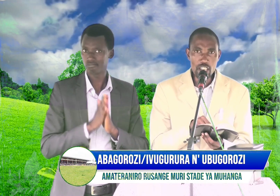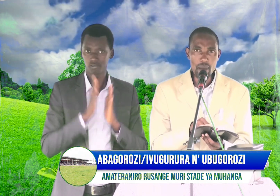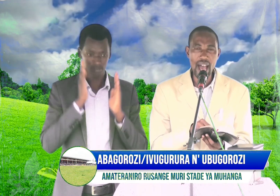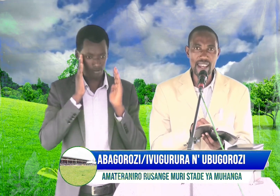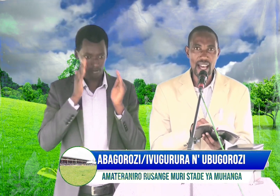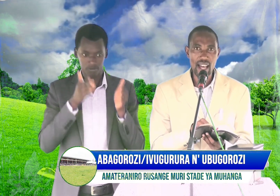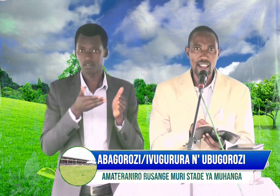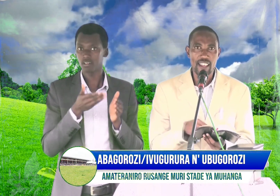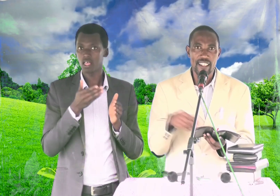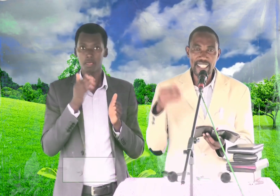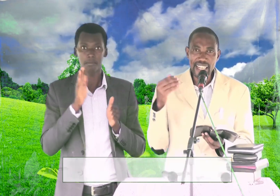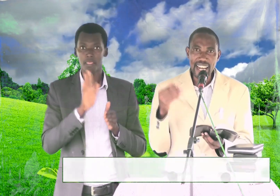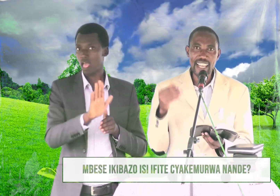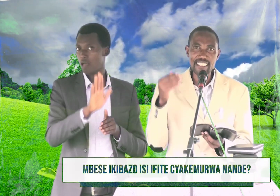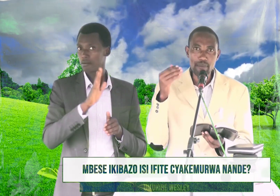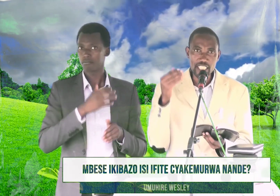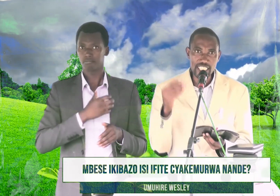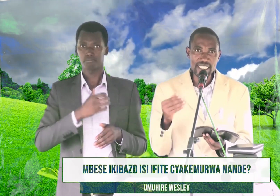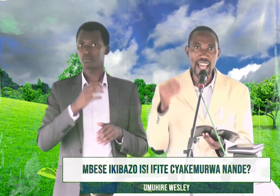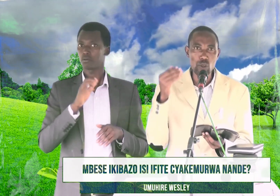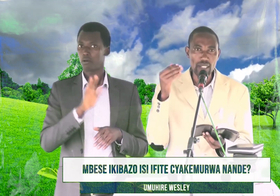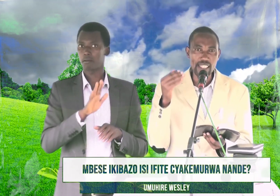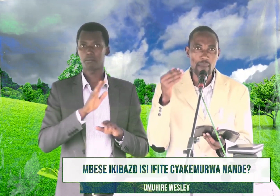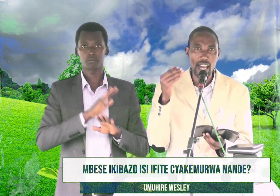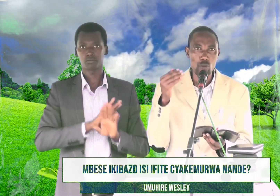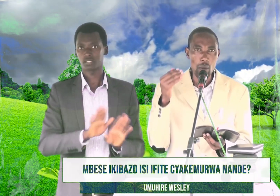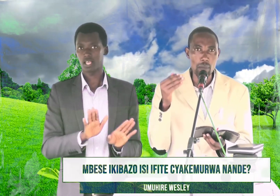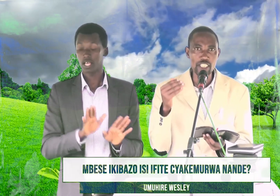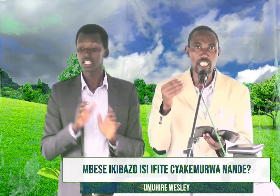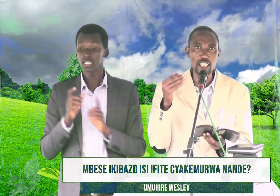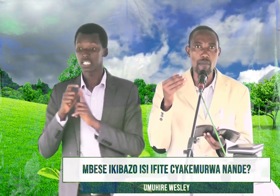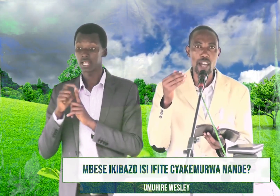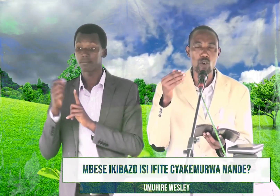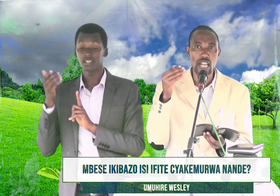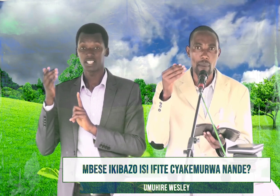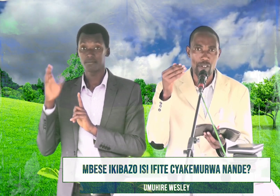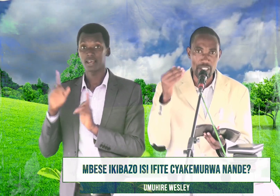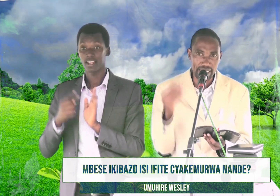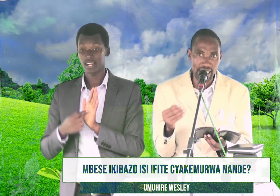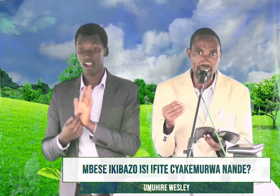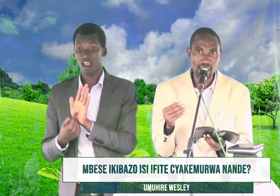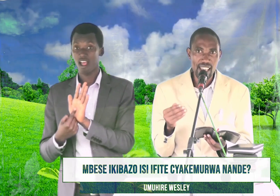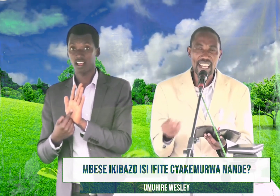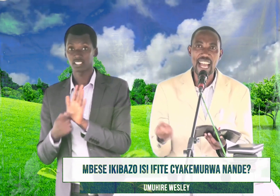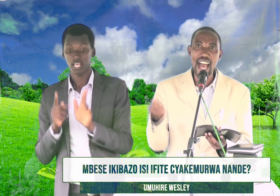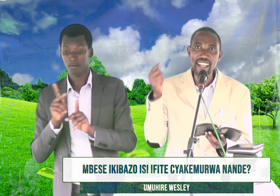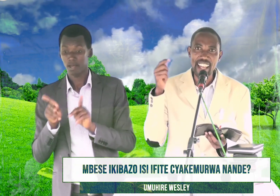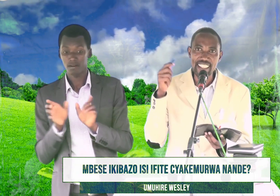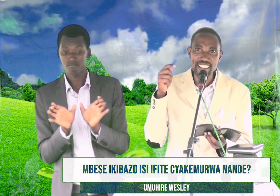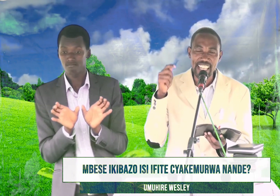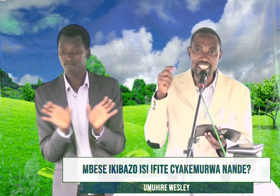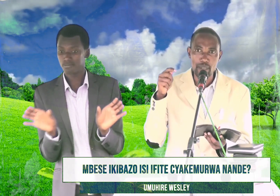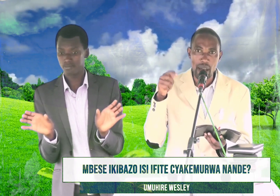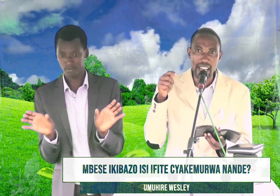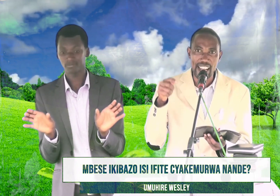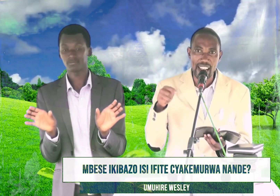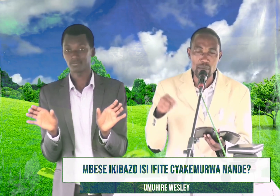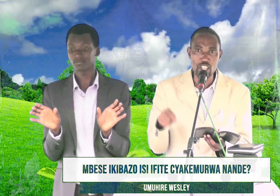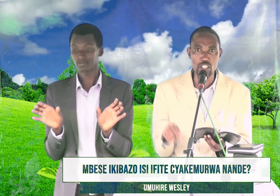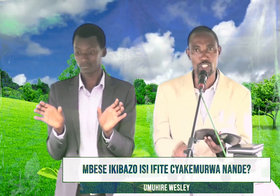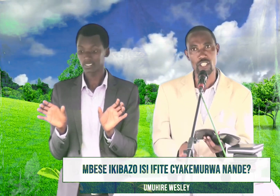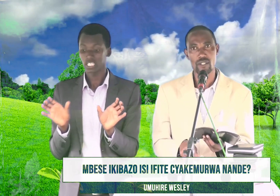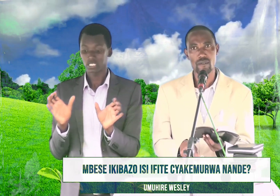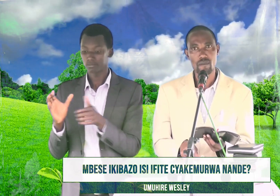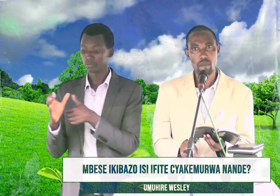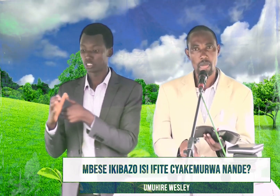Ijambo ry'Imana rigaragaza imico itandukanye abantu bo mu minsi y'imperuka bafite, kandi ari yiteje impagarara